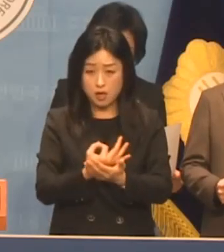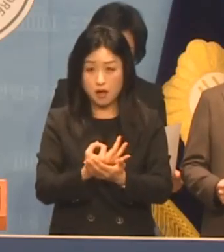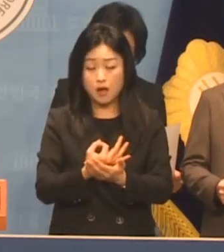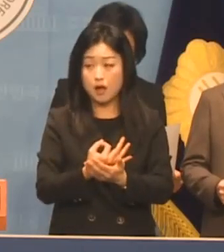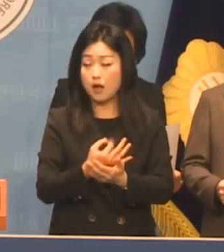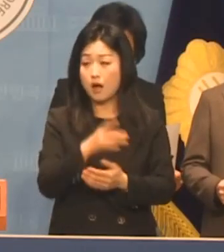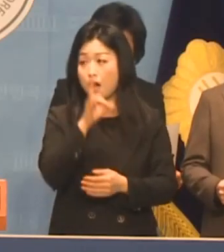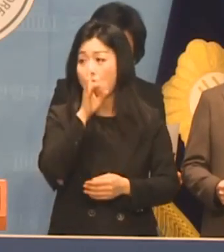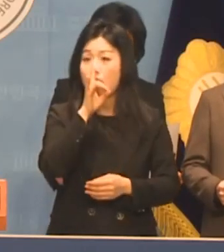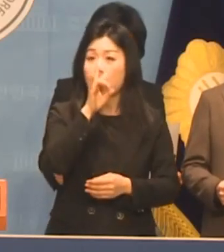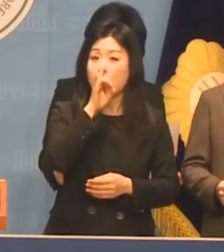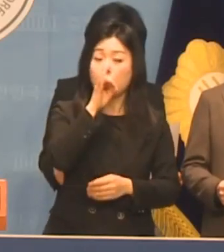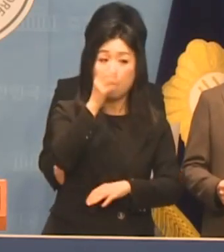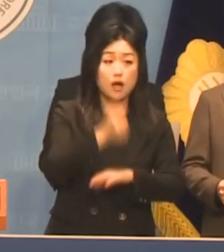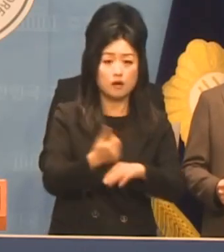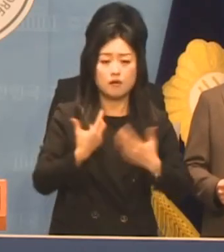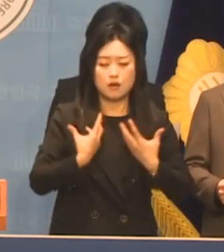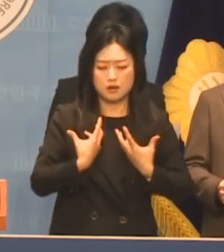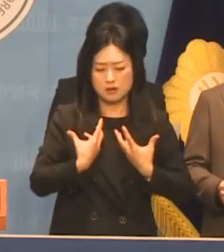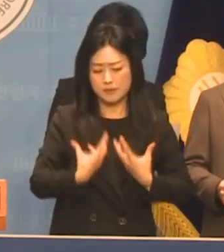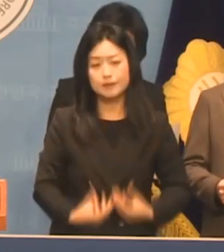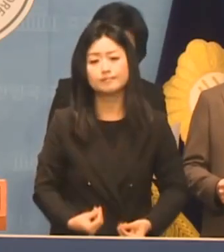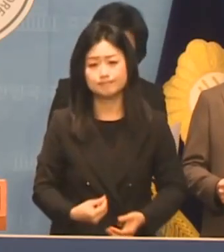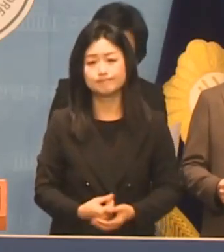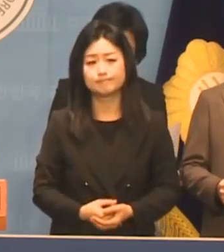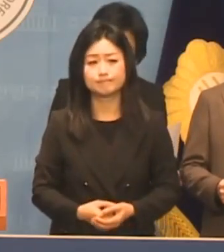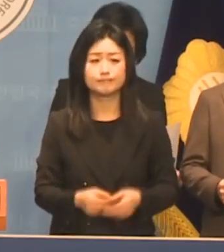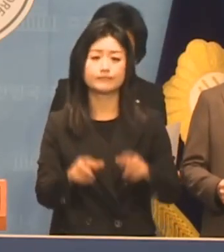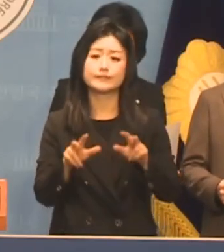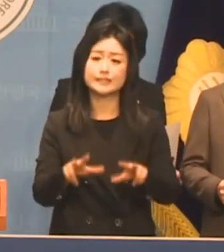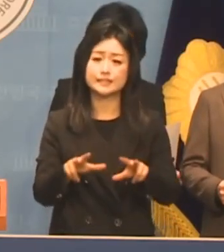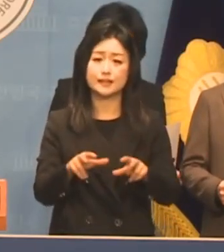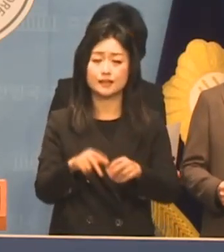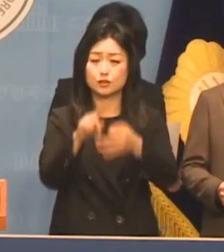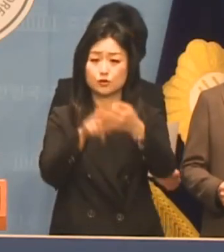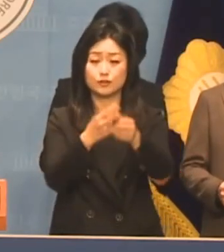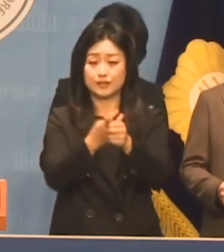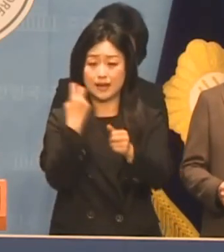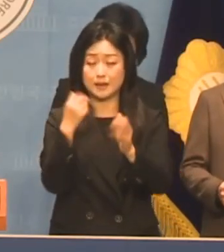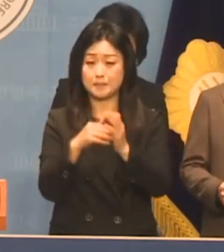기대가 절망으로 바뀌었습니다. 이제 탄핵